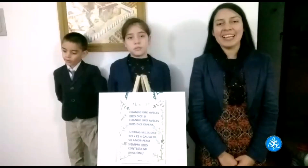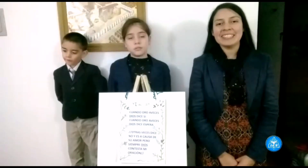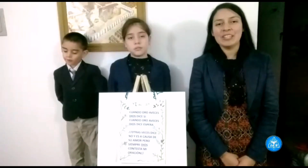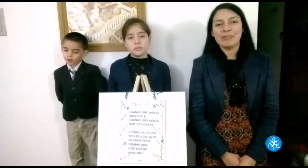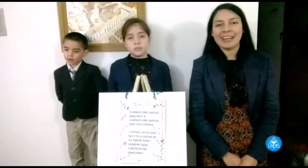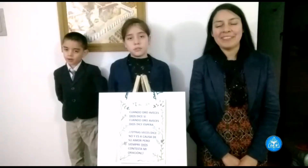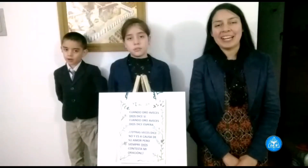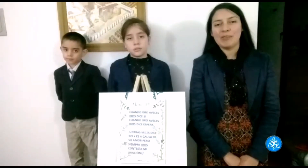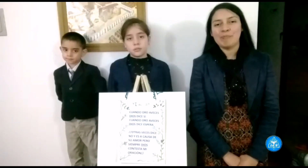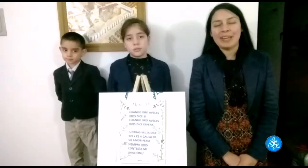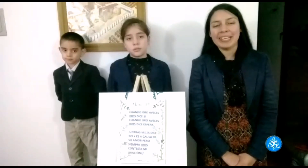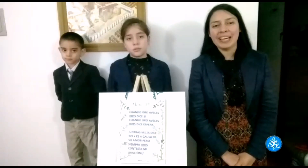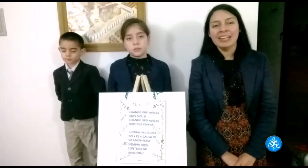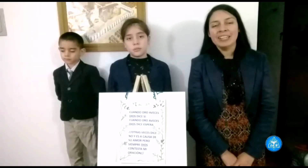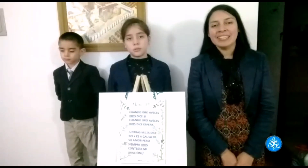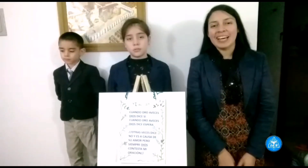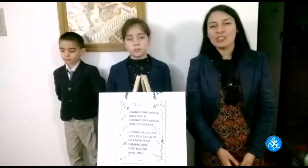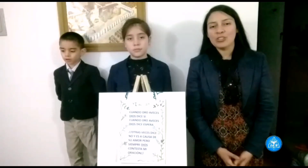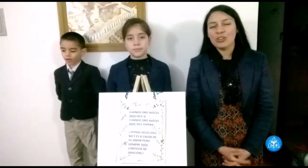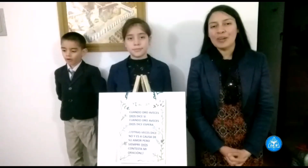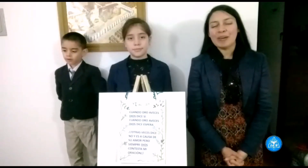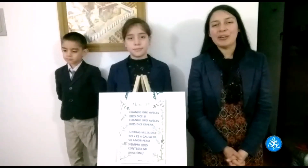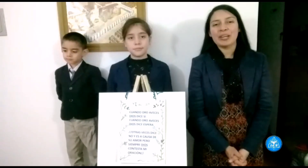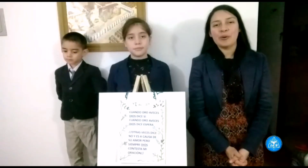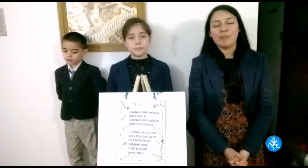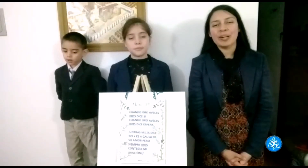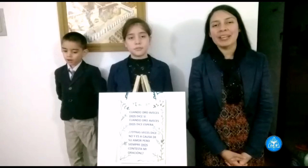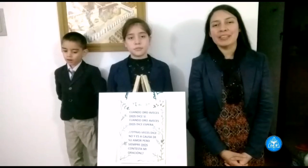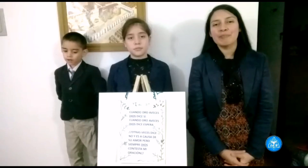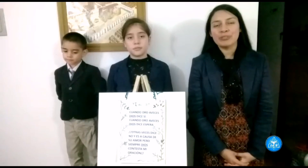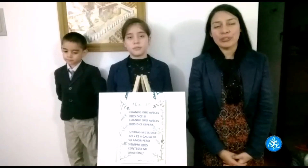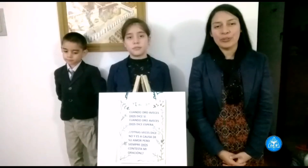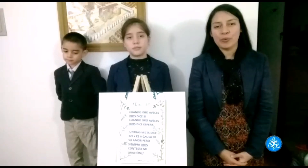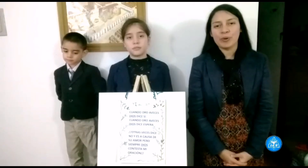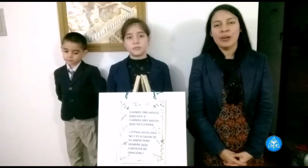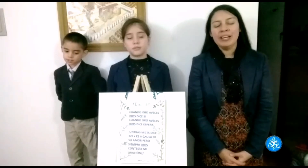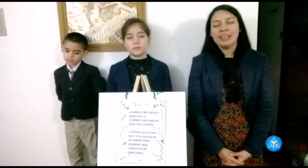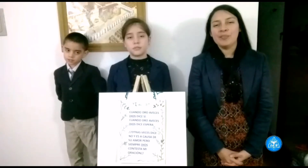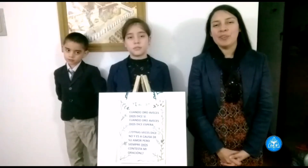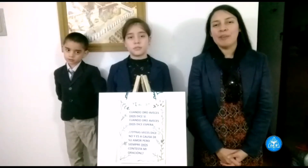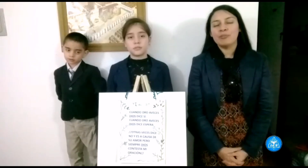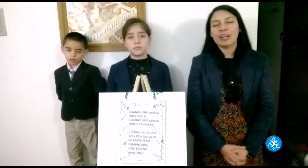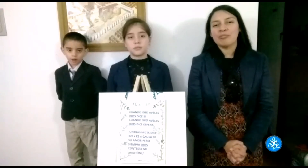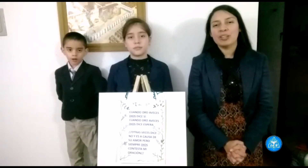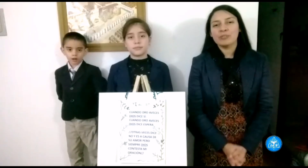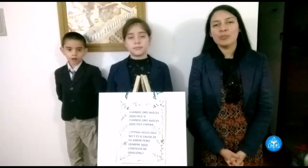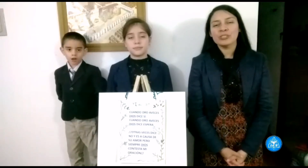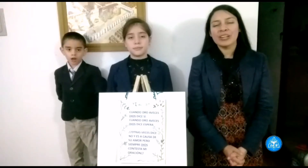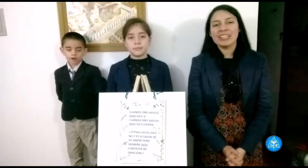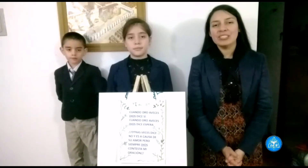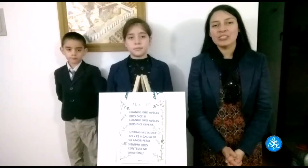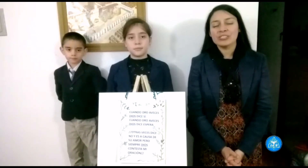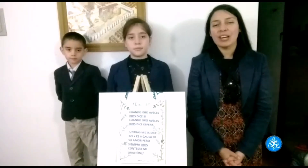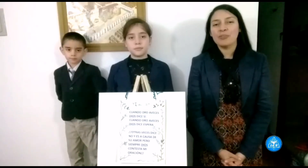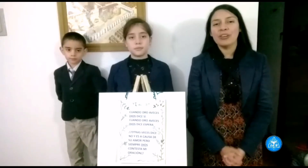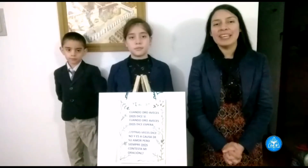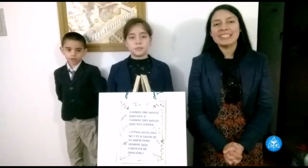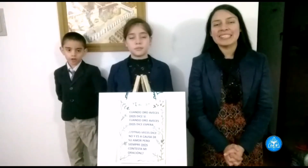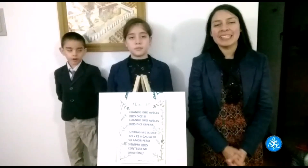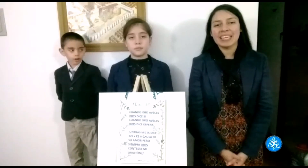clase, hermana Mical Peña, y a todos los hermanos que componen este hermoso grupo. Le enviamos un afectuoso, cariñoso saludo, le